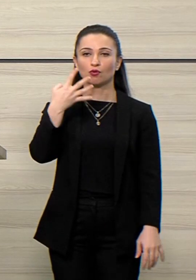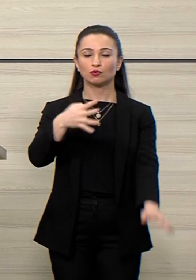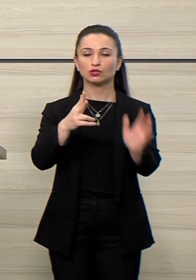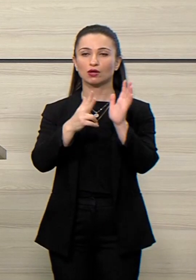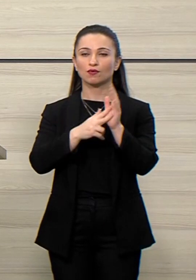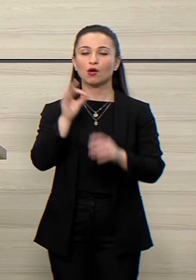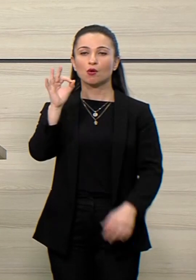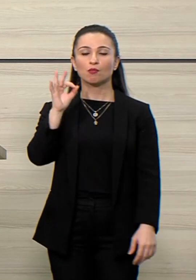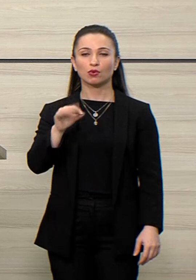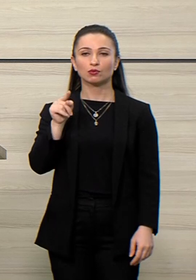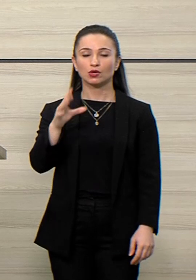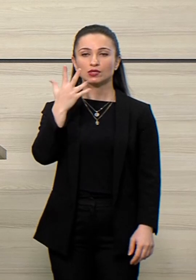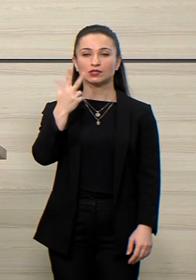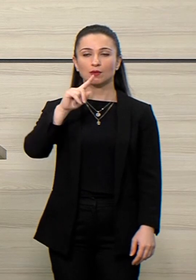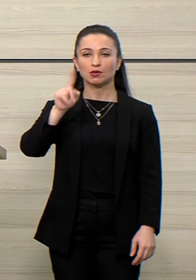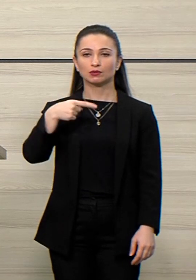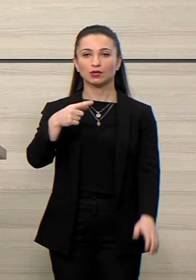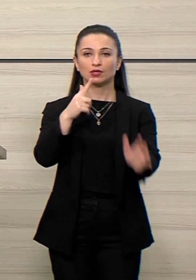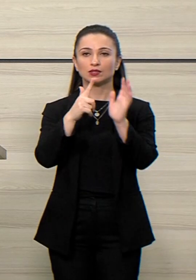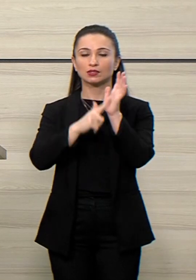68548, პროცენტულად